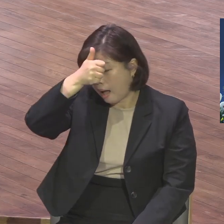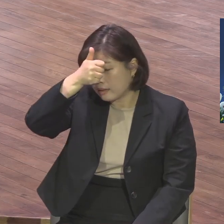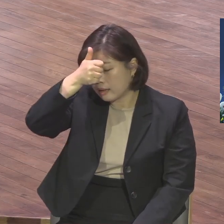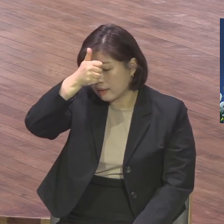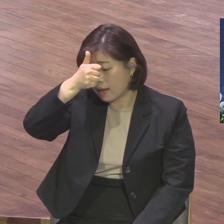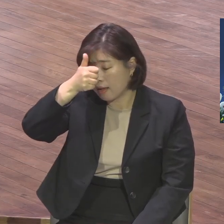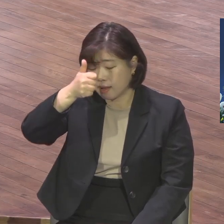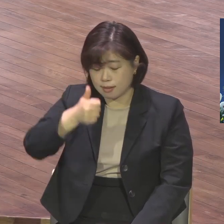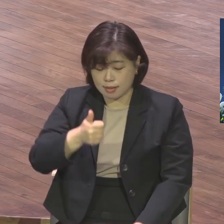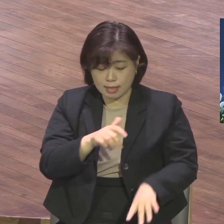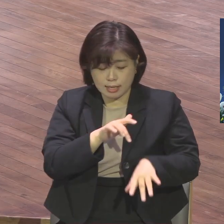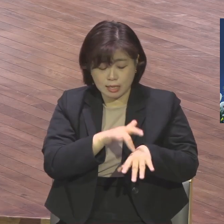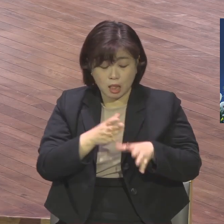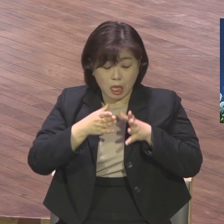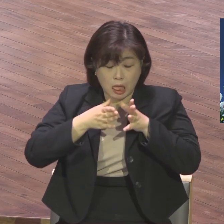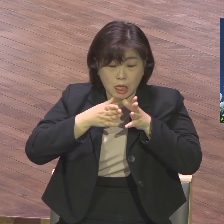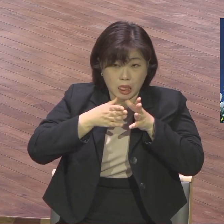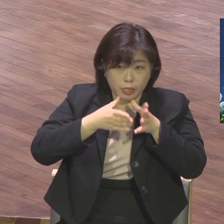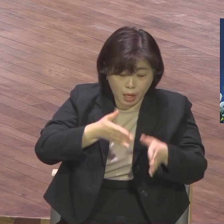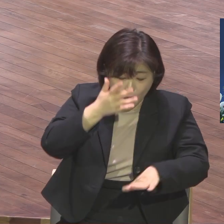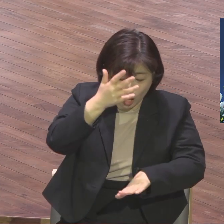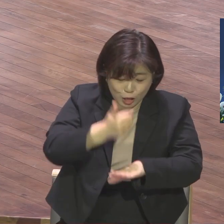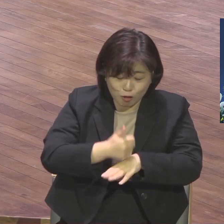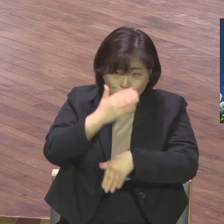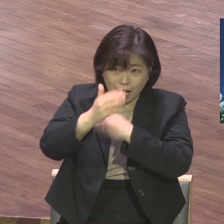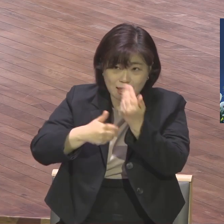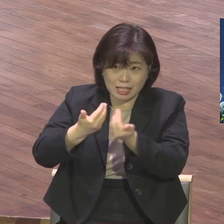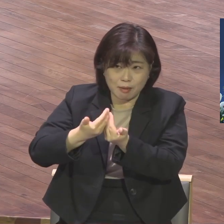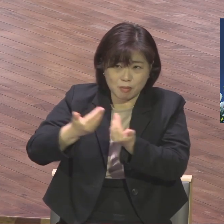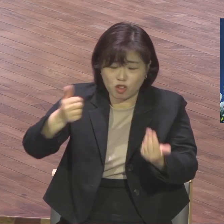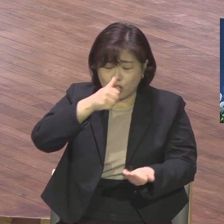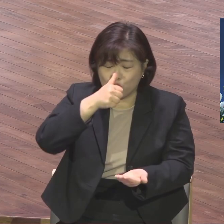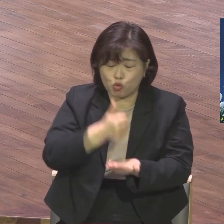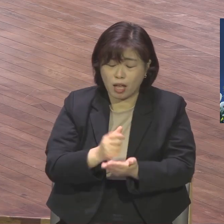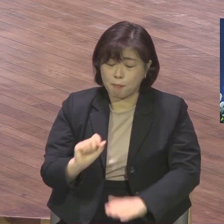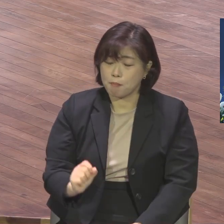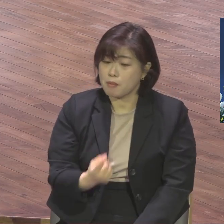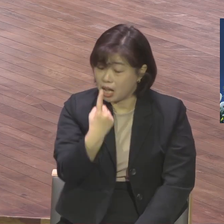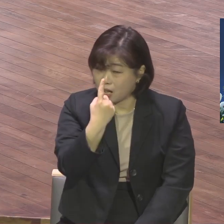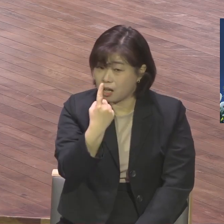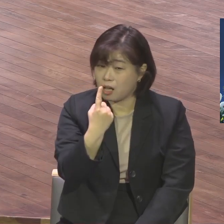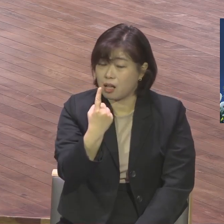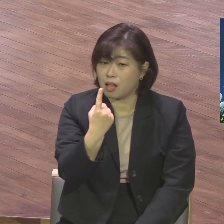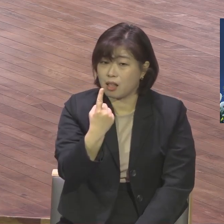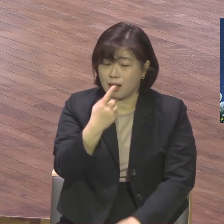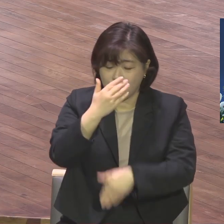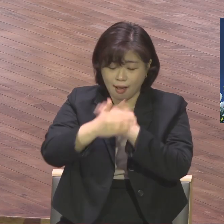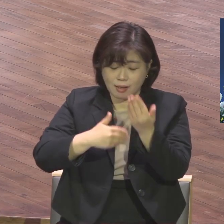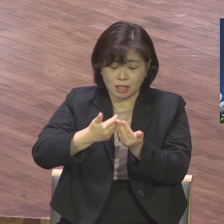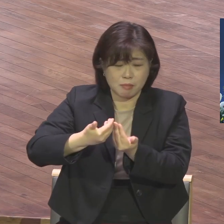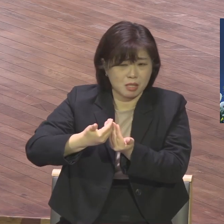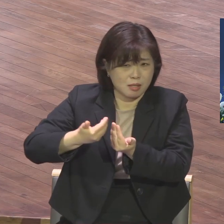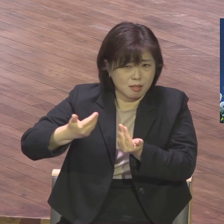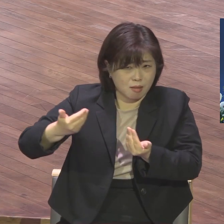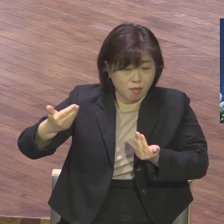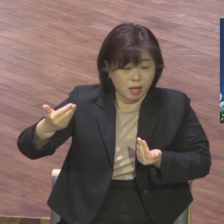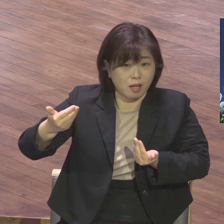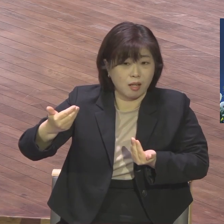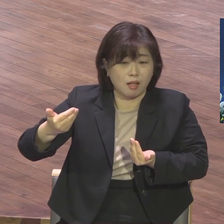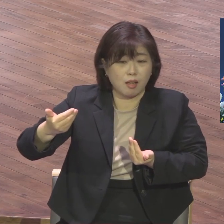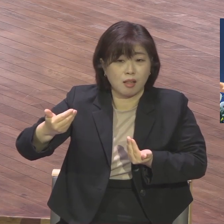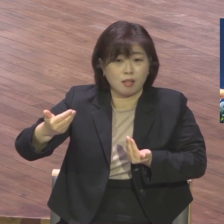앞에서 언약을 어기고 범죄함으로써 하나님과 끊어져 관계가